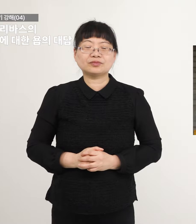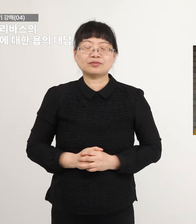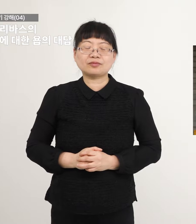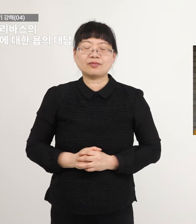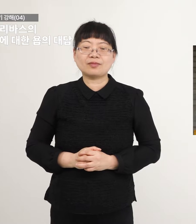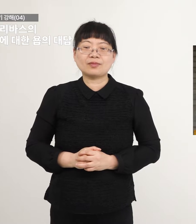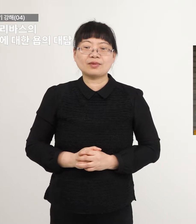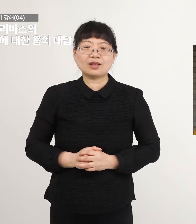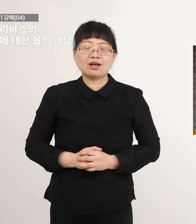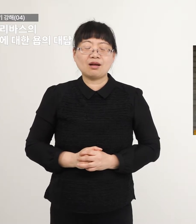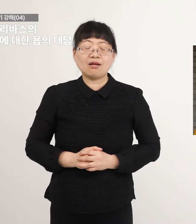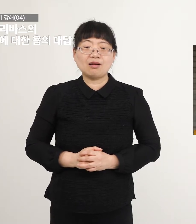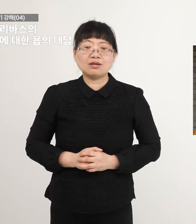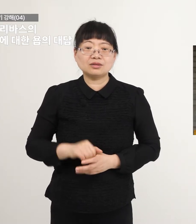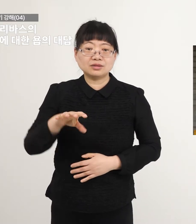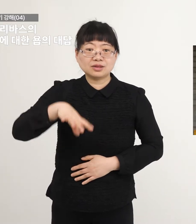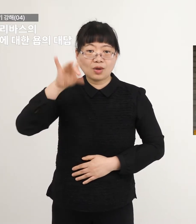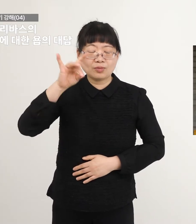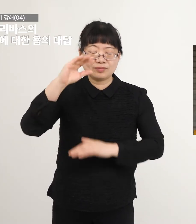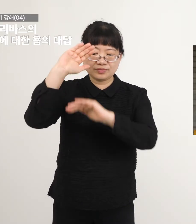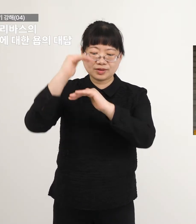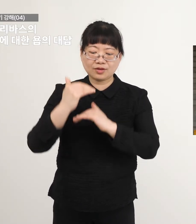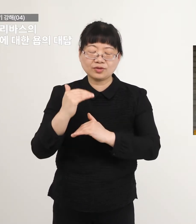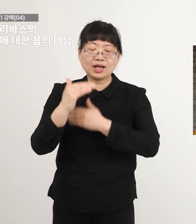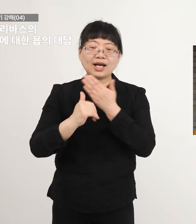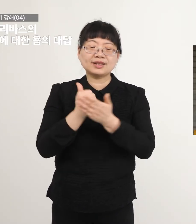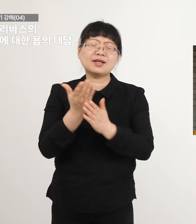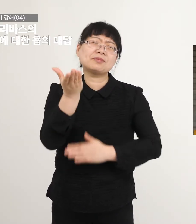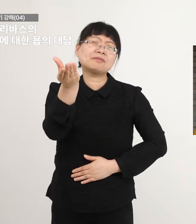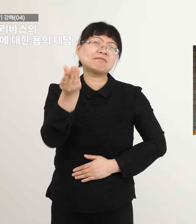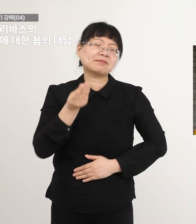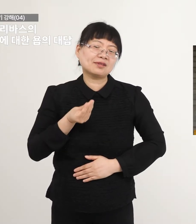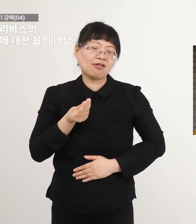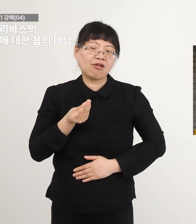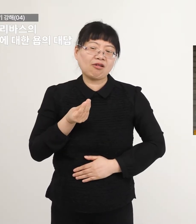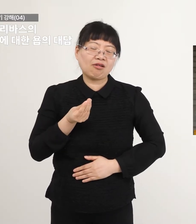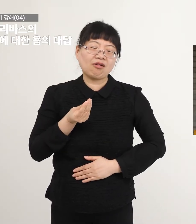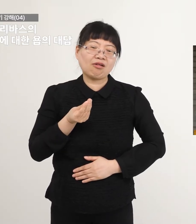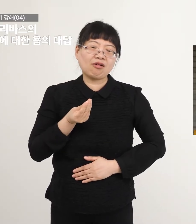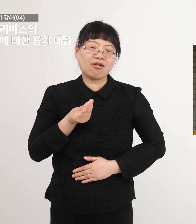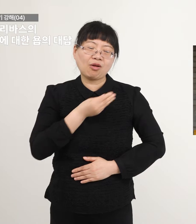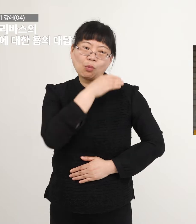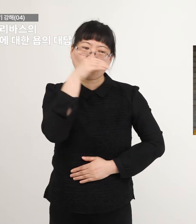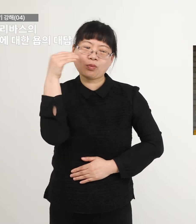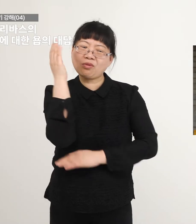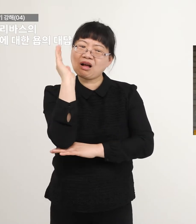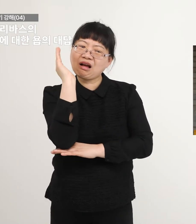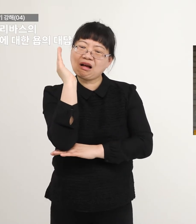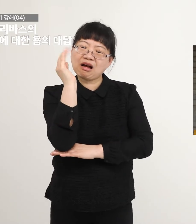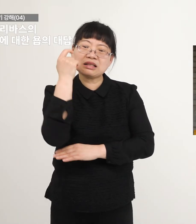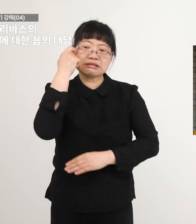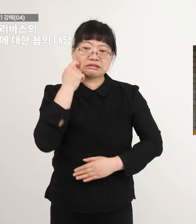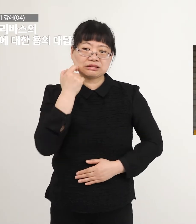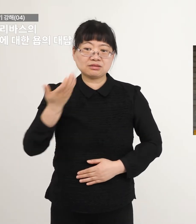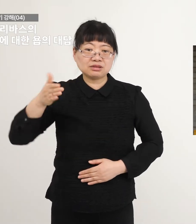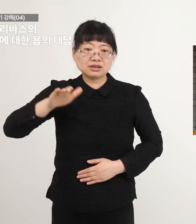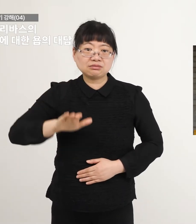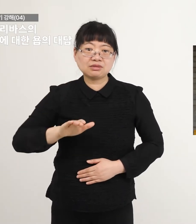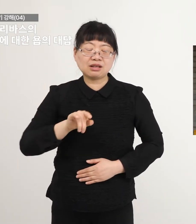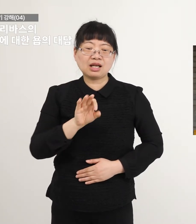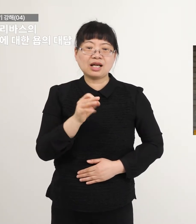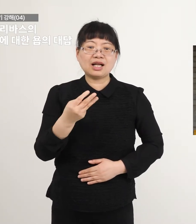서두는 하나님을 빌려서 올바르게 얘기한 것 같지만